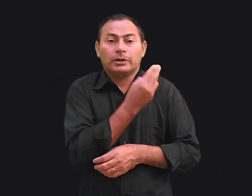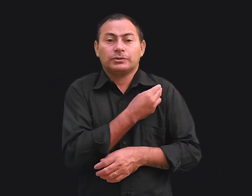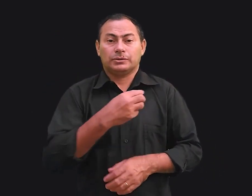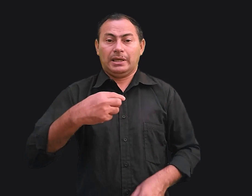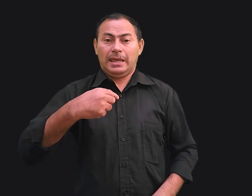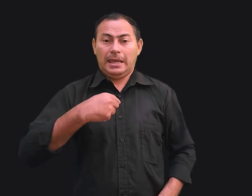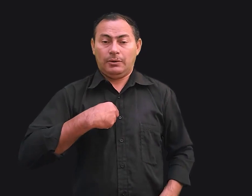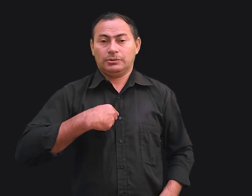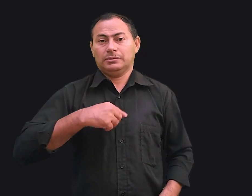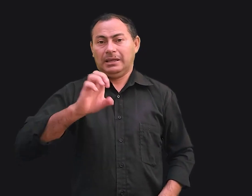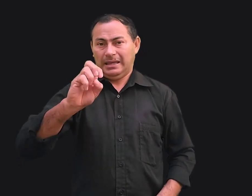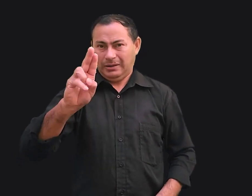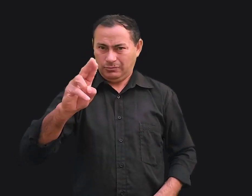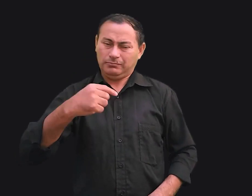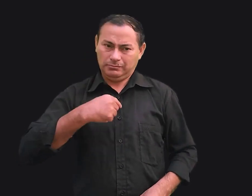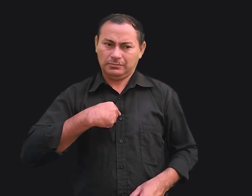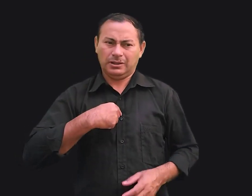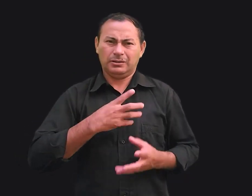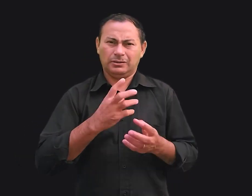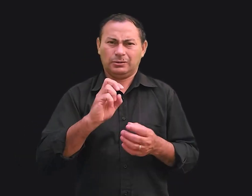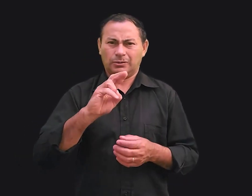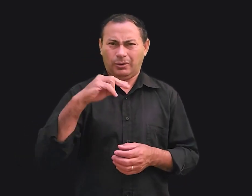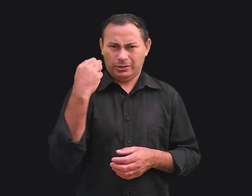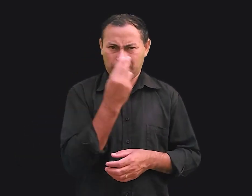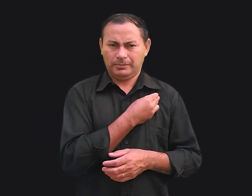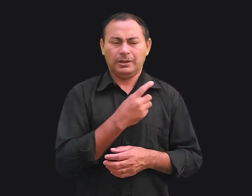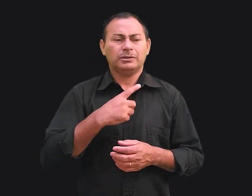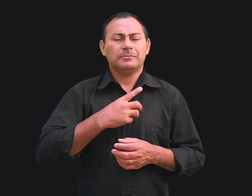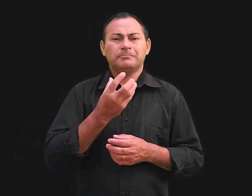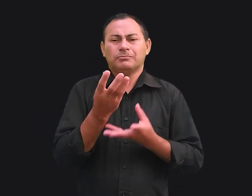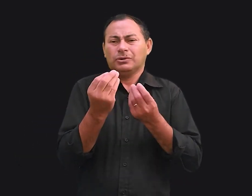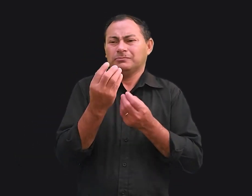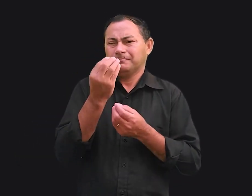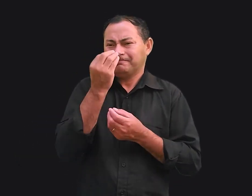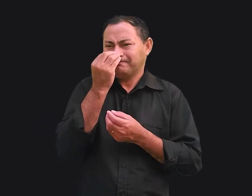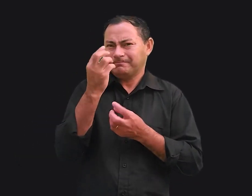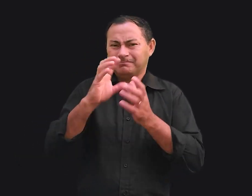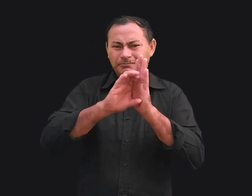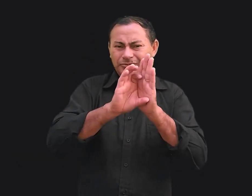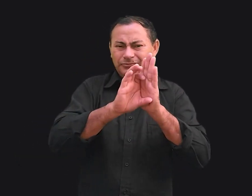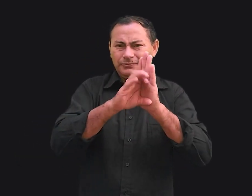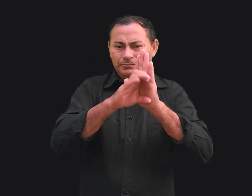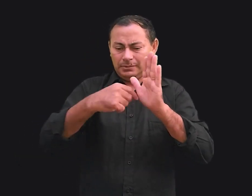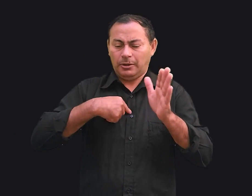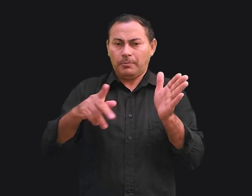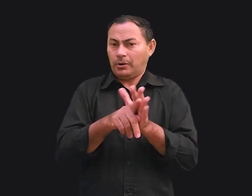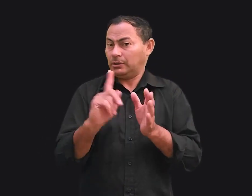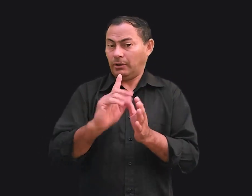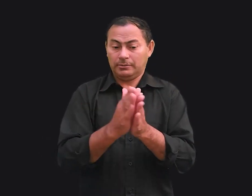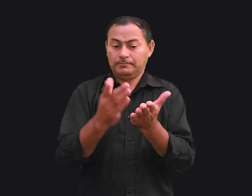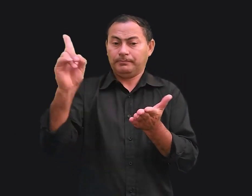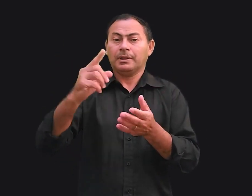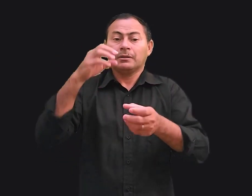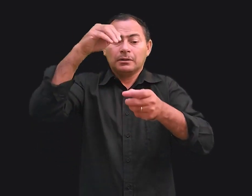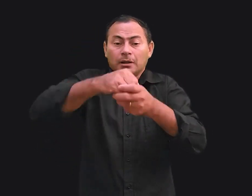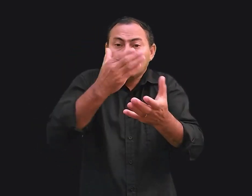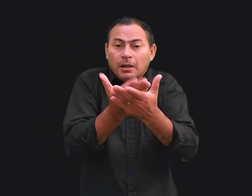eus. Eu realmente tinha um monte de conceitos sobre mim mesmo que não eram bíblicos. No meio do meu estudo encontrei